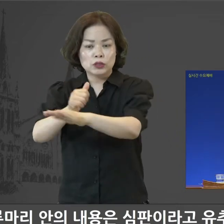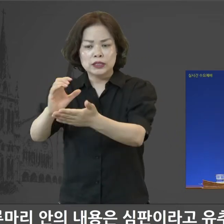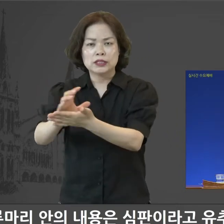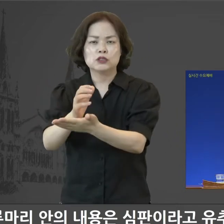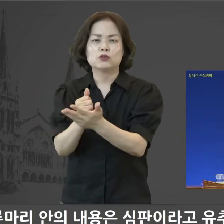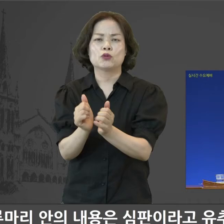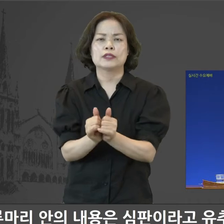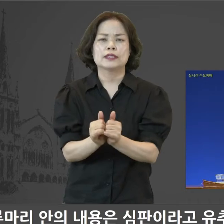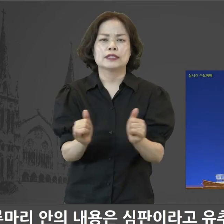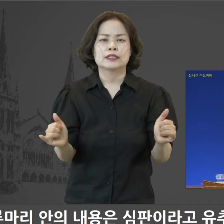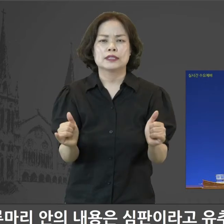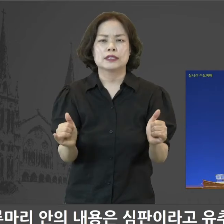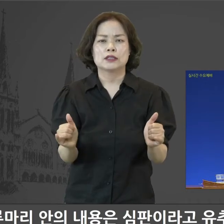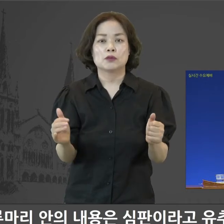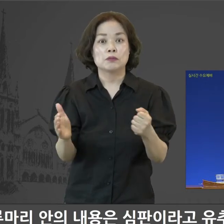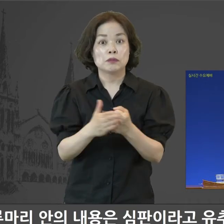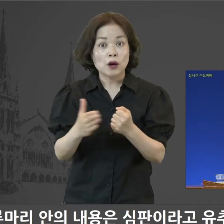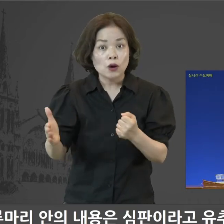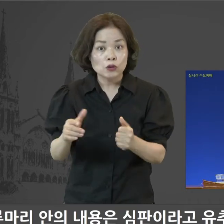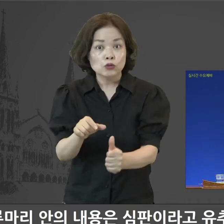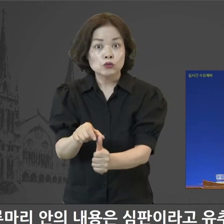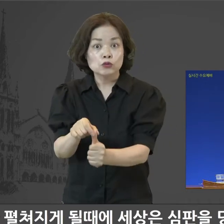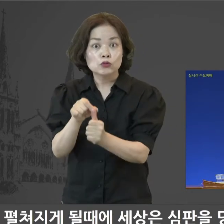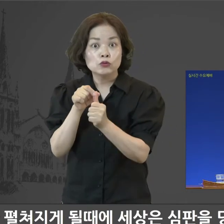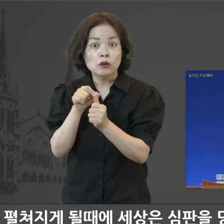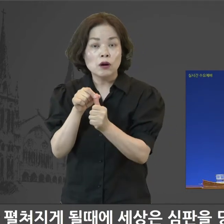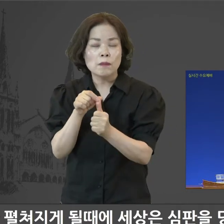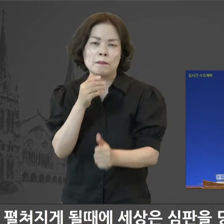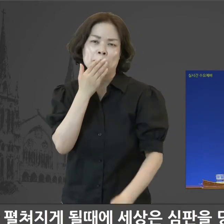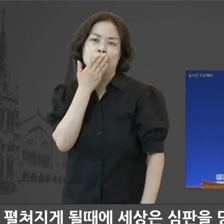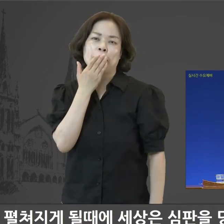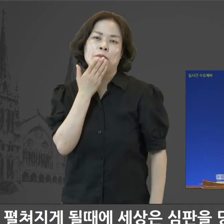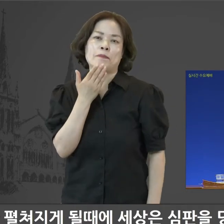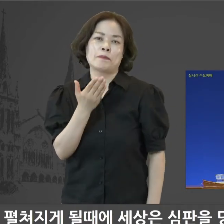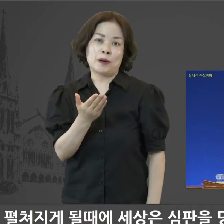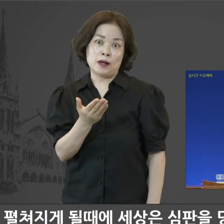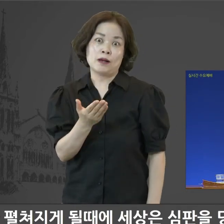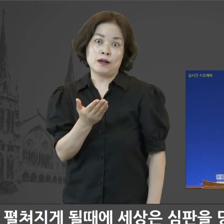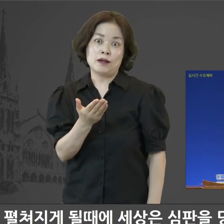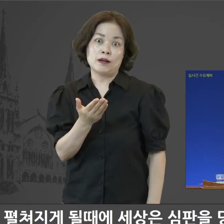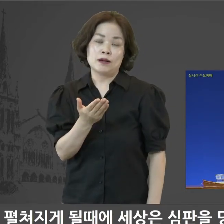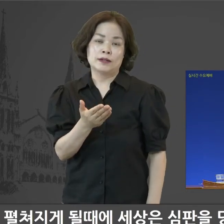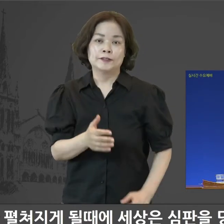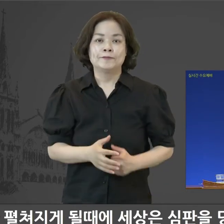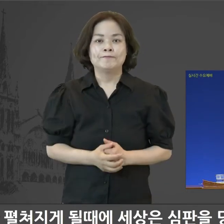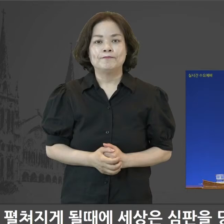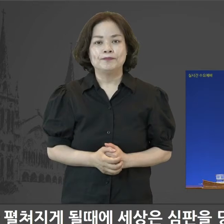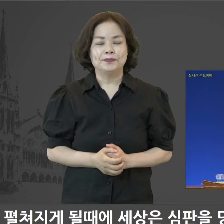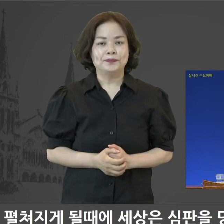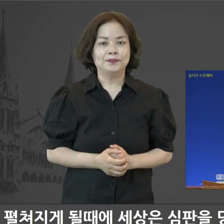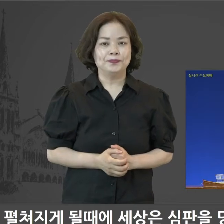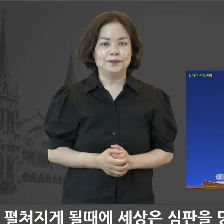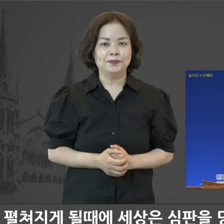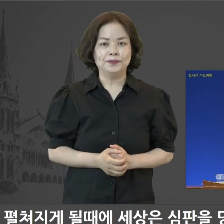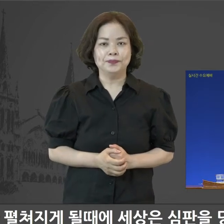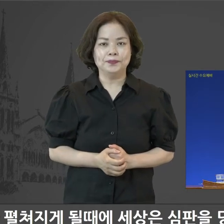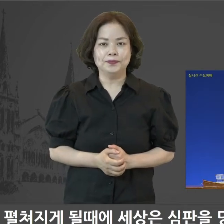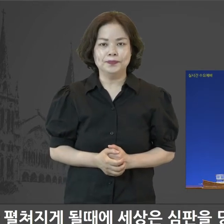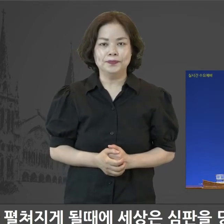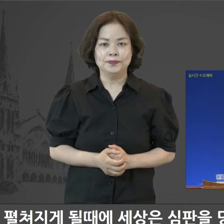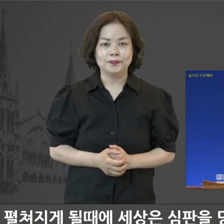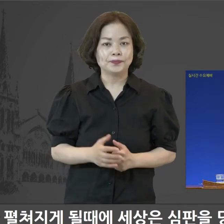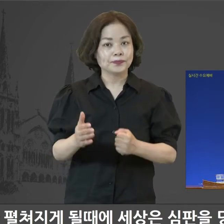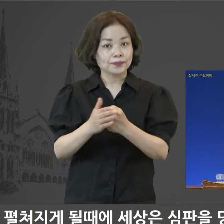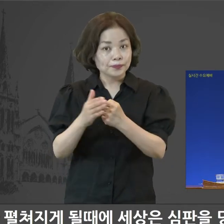그리스도인들은 이로 말미암아 구원함을 얻게 된다라고 이해할 수 있습니다.